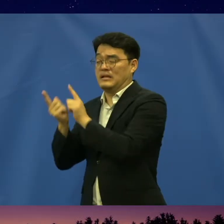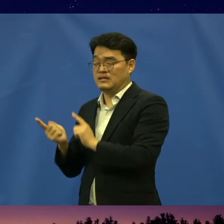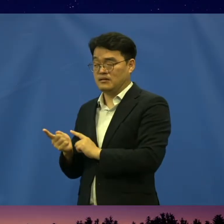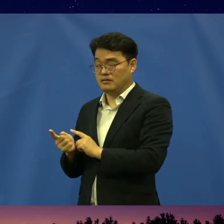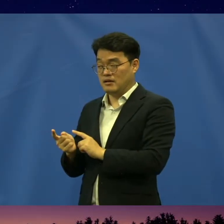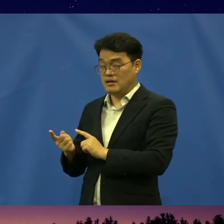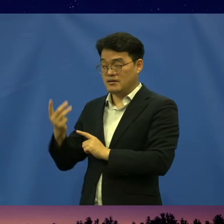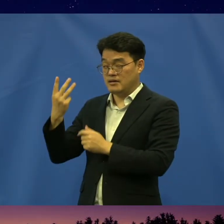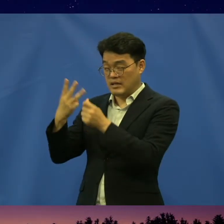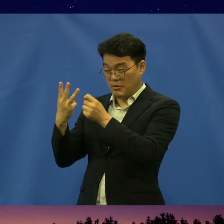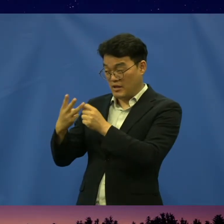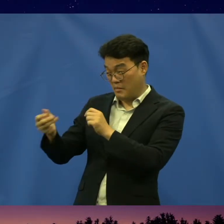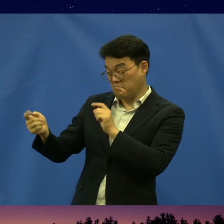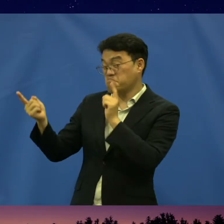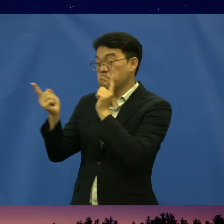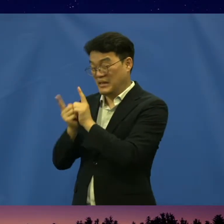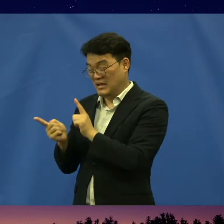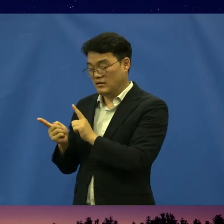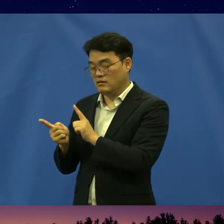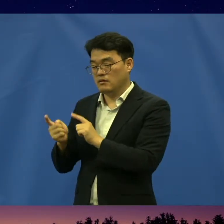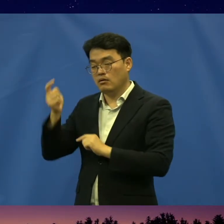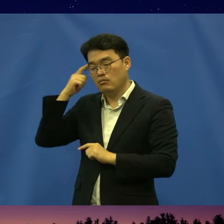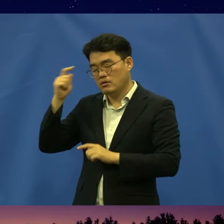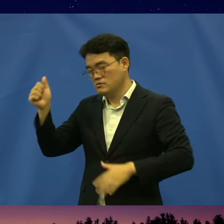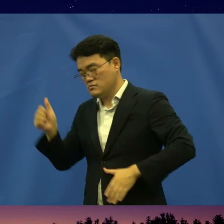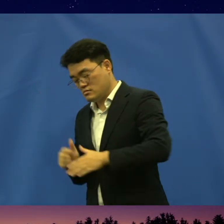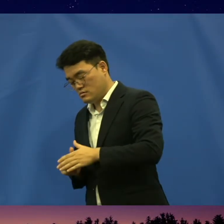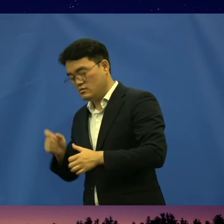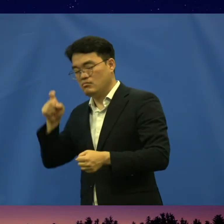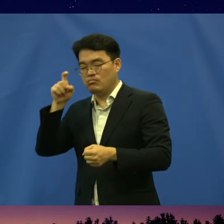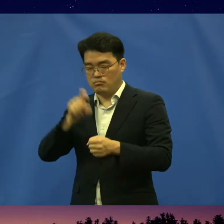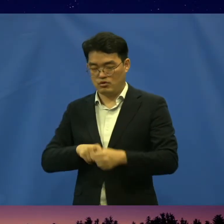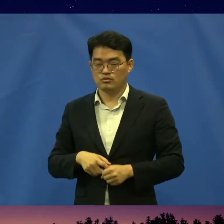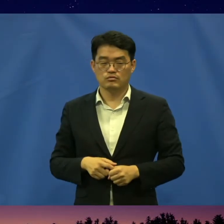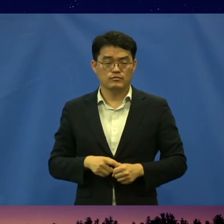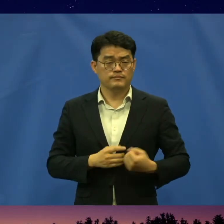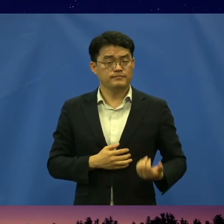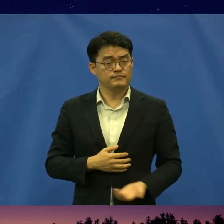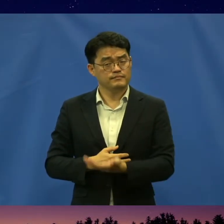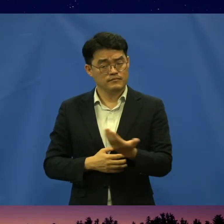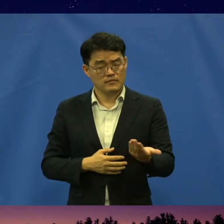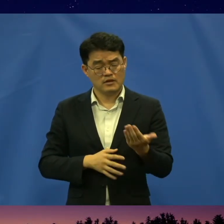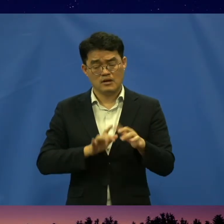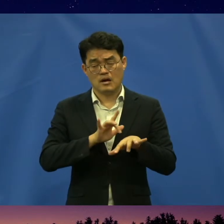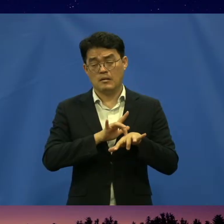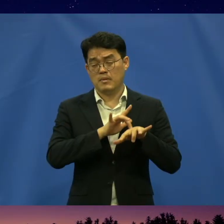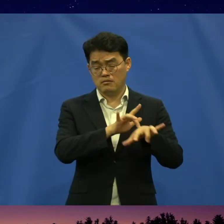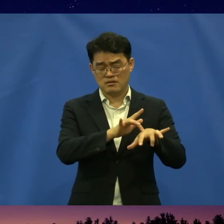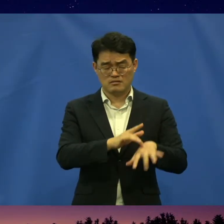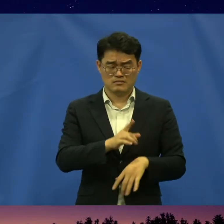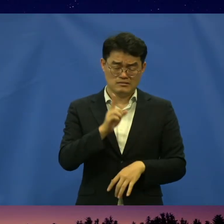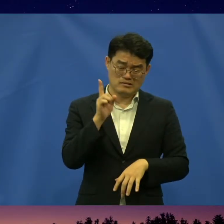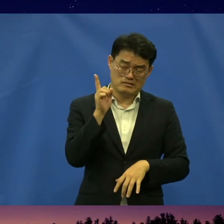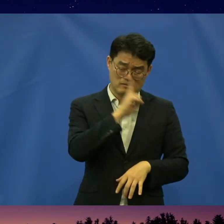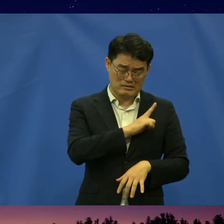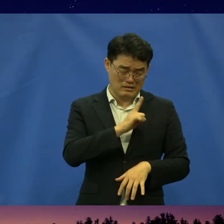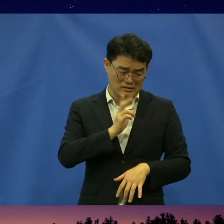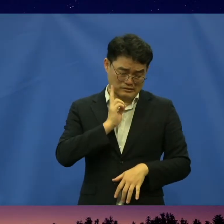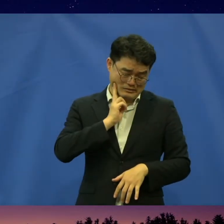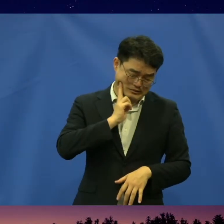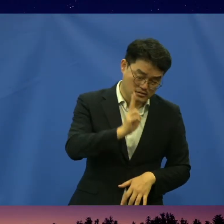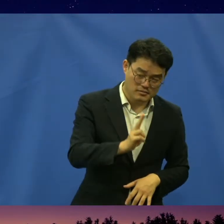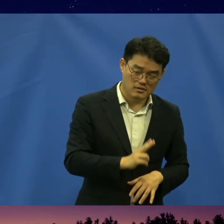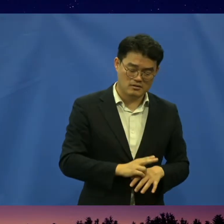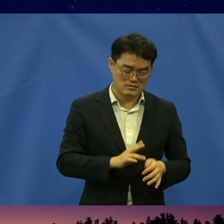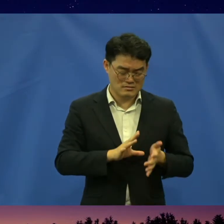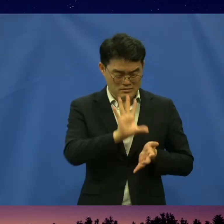걸어요. 그래서 이거 마귀는 파괴적입니다. 오늘날 우리에게 일어나는 모든 파괴적인 일들 안에 그